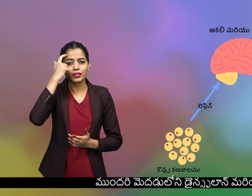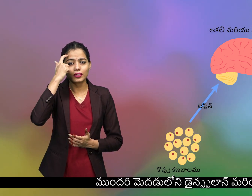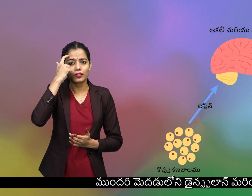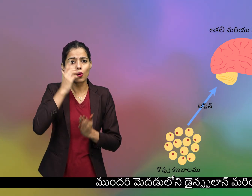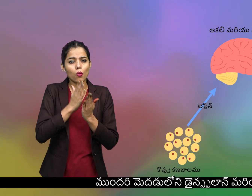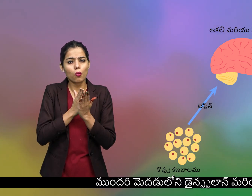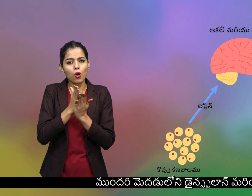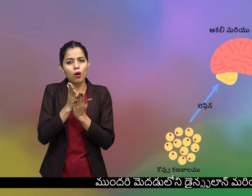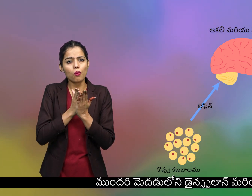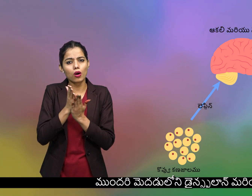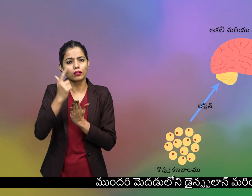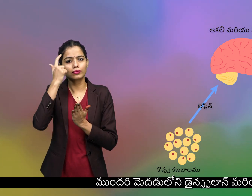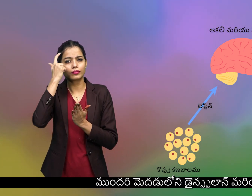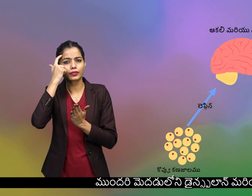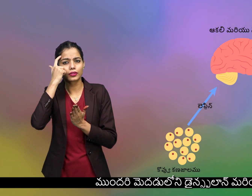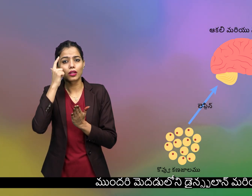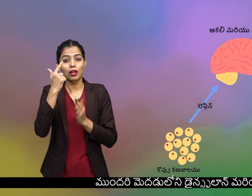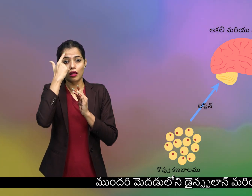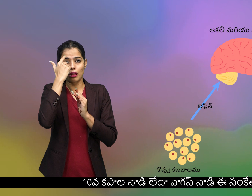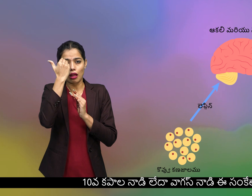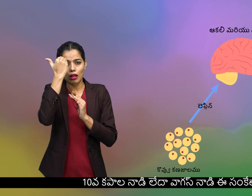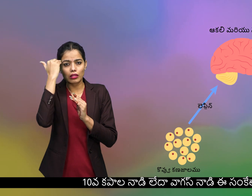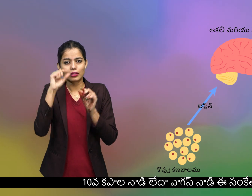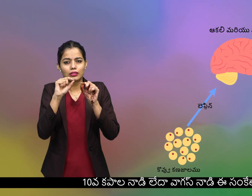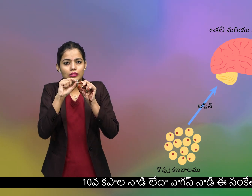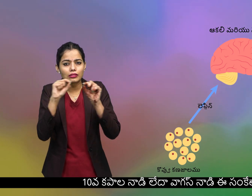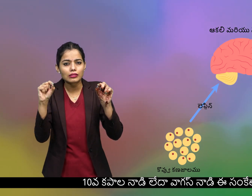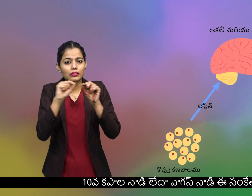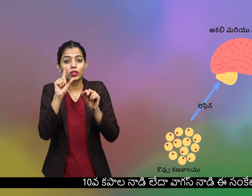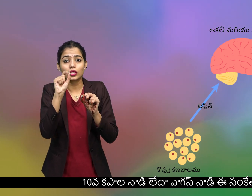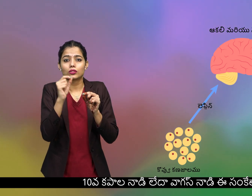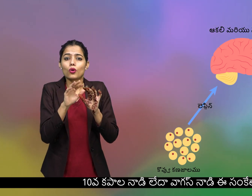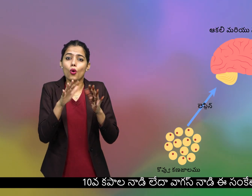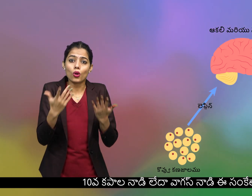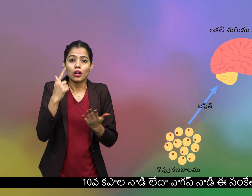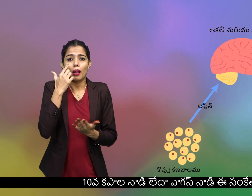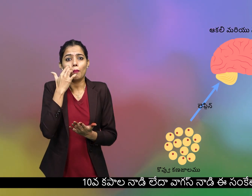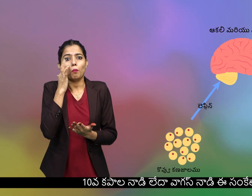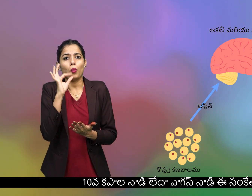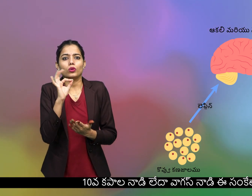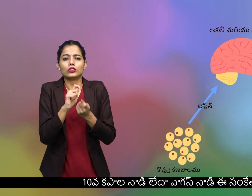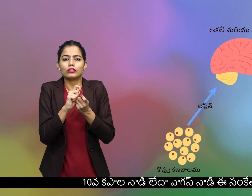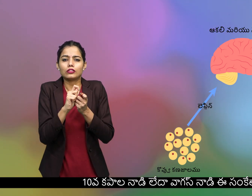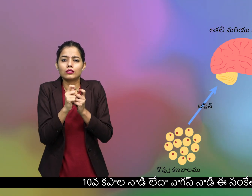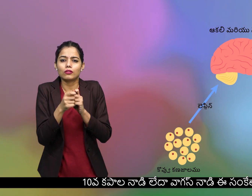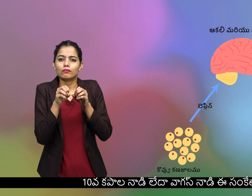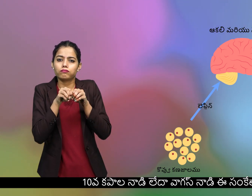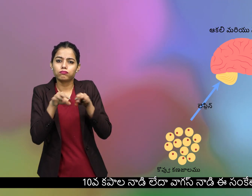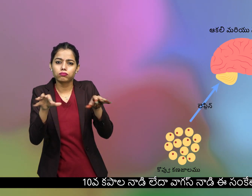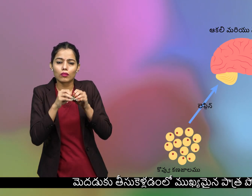ముందరి మెదడులోని డైన్స్ఫలాన్ మరియు 10వ కపాలనాడి లేదా వాగస్ నాడి ఈ